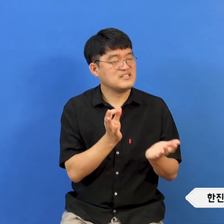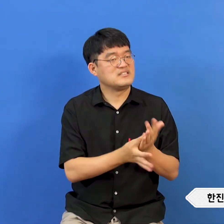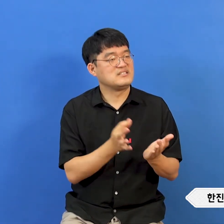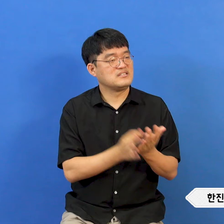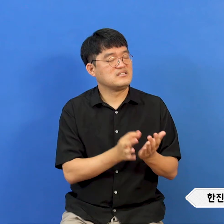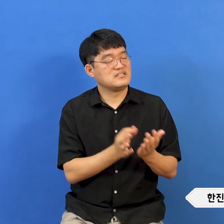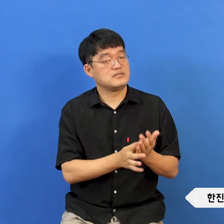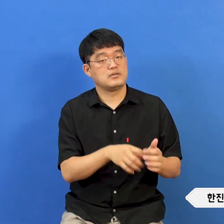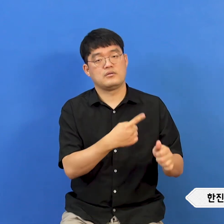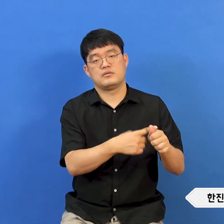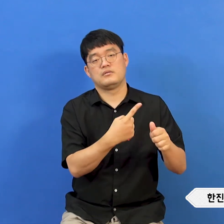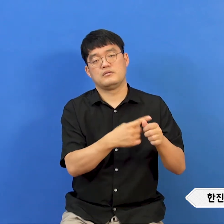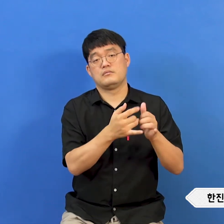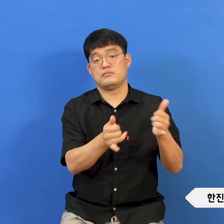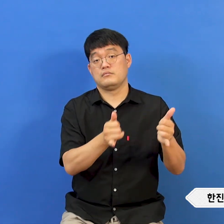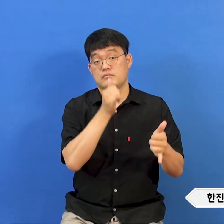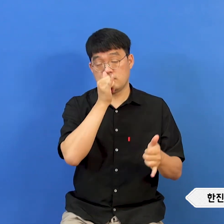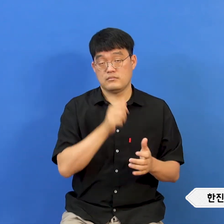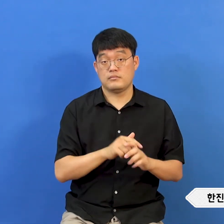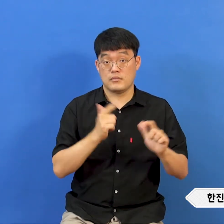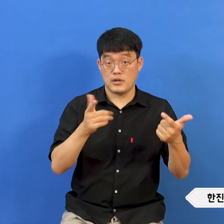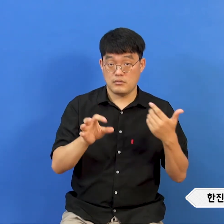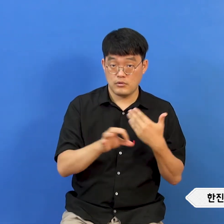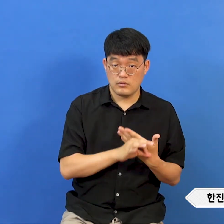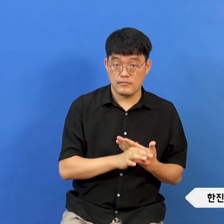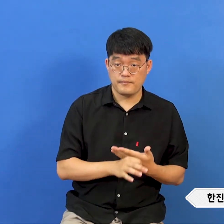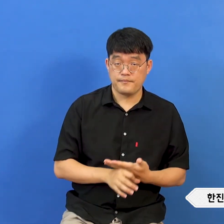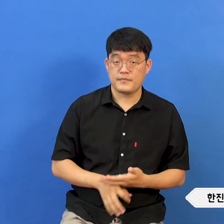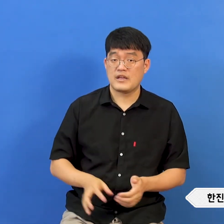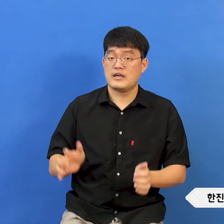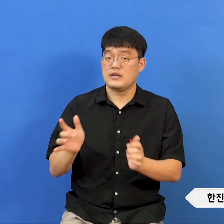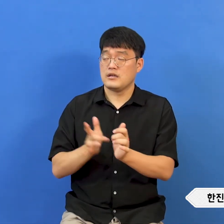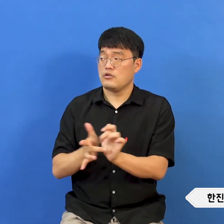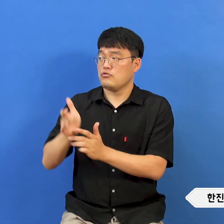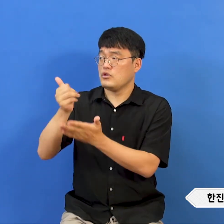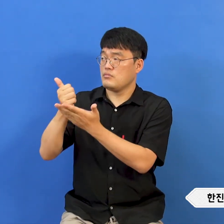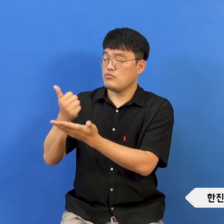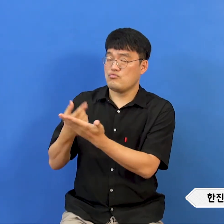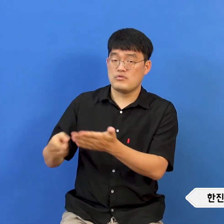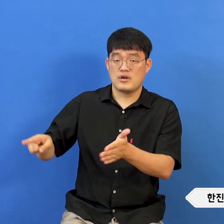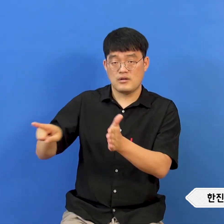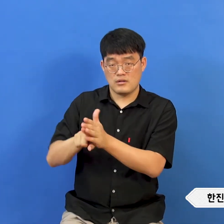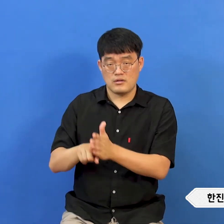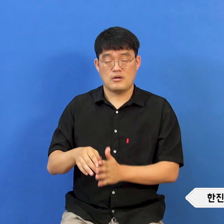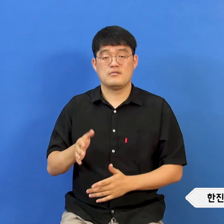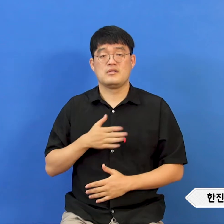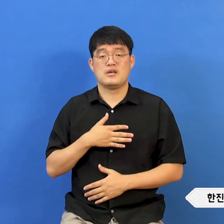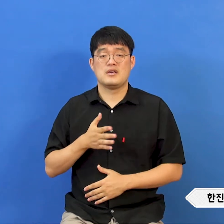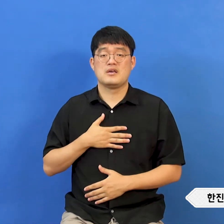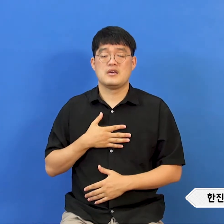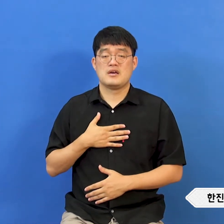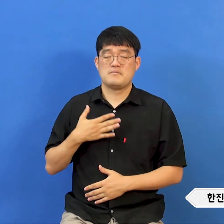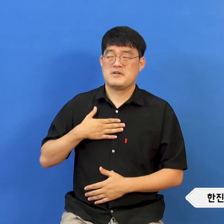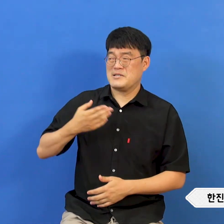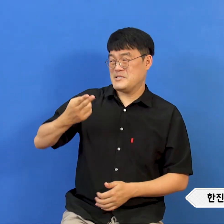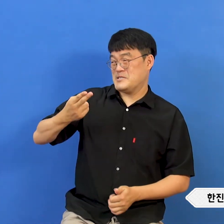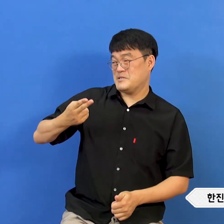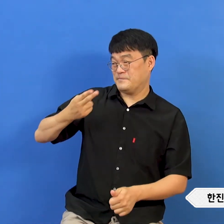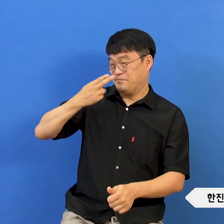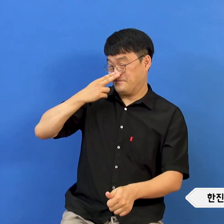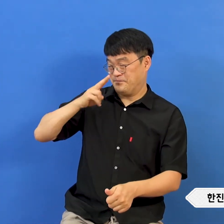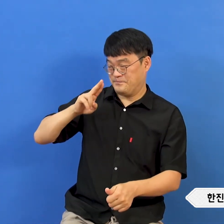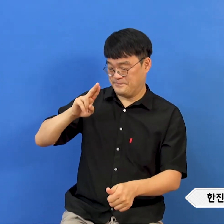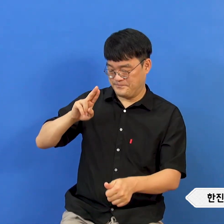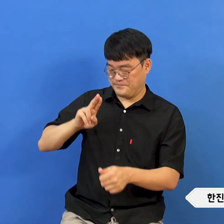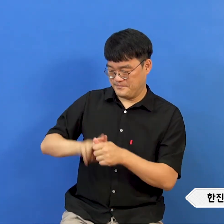자, 아니면 정반대로 예수님을 위해서 그냥 내 목이라도 내어놓을 정도로 그렇게 100%